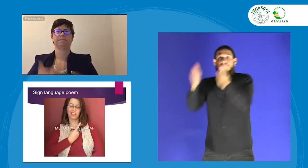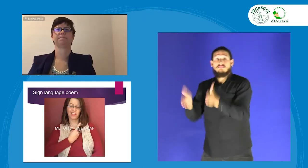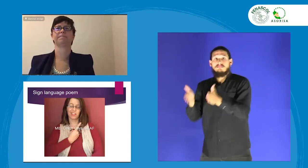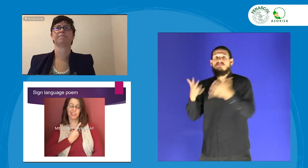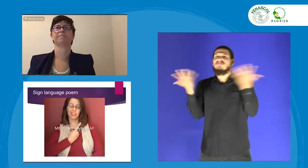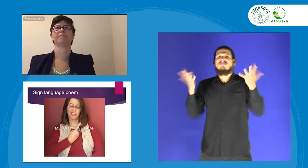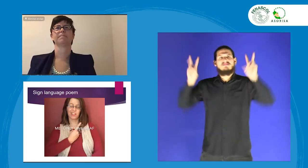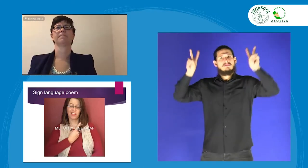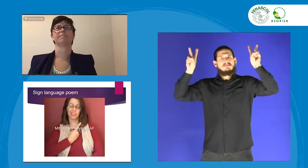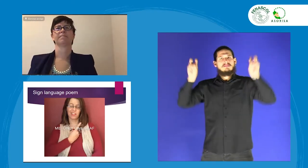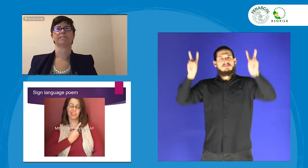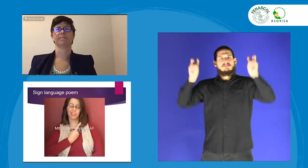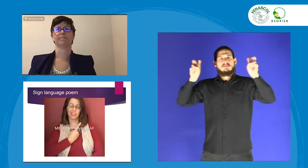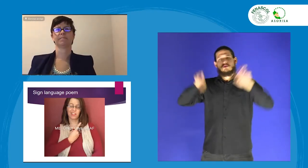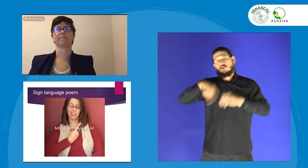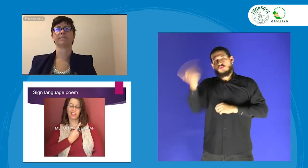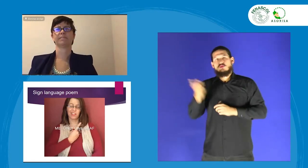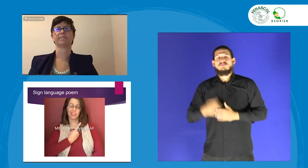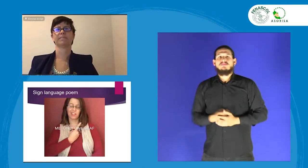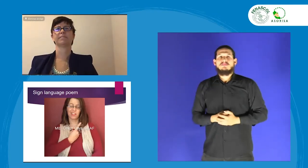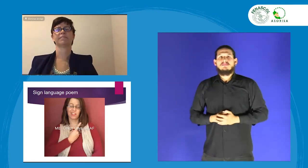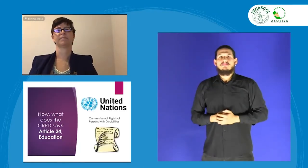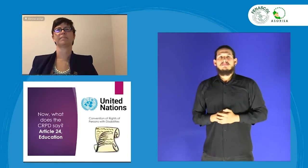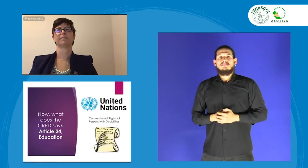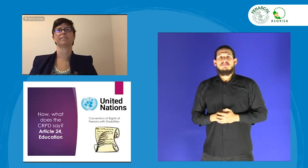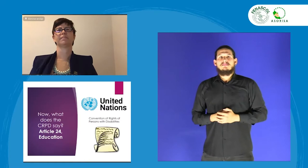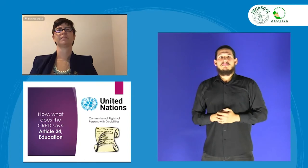bien, vamos con el siguiente tema.